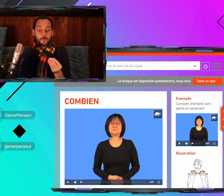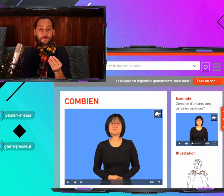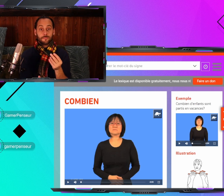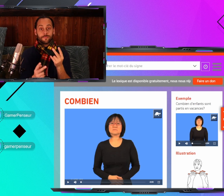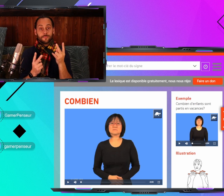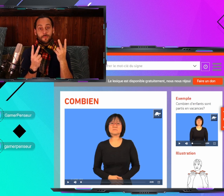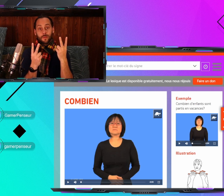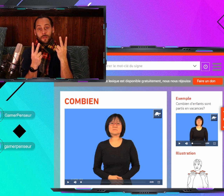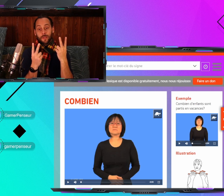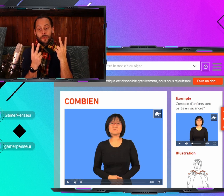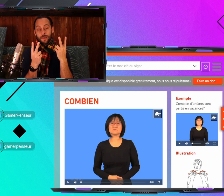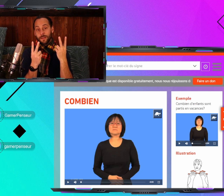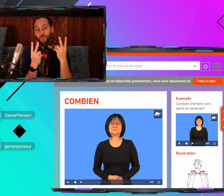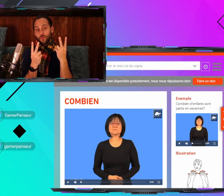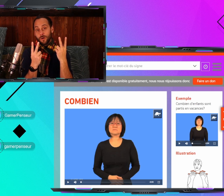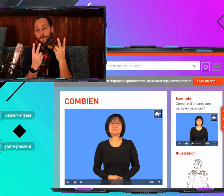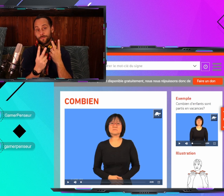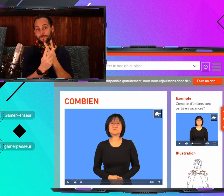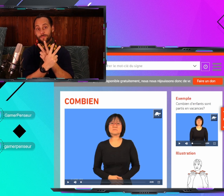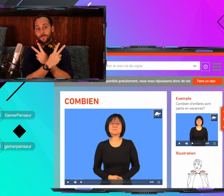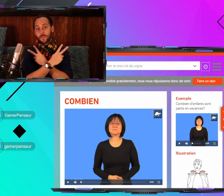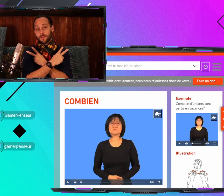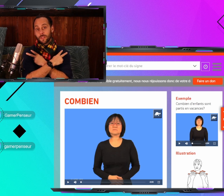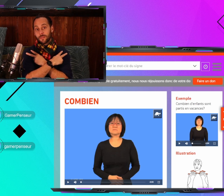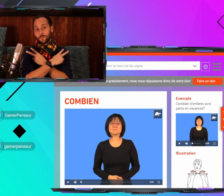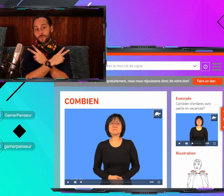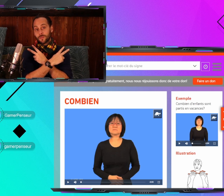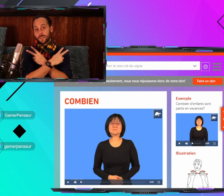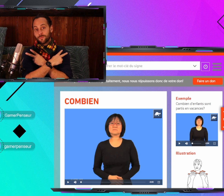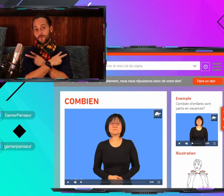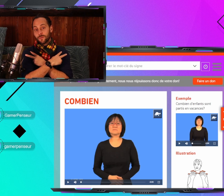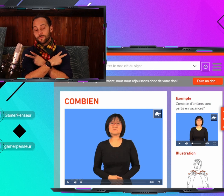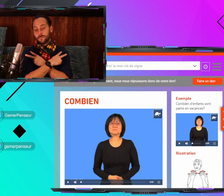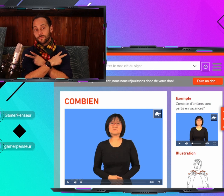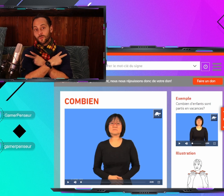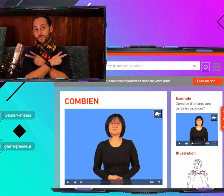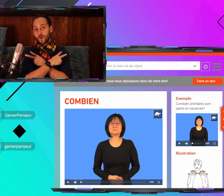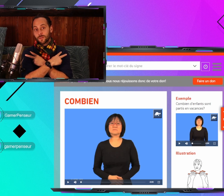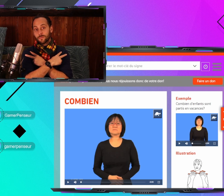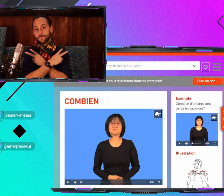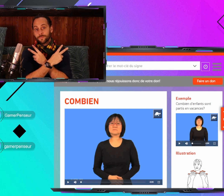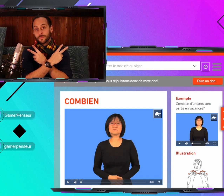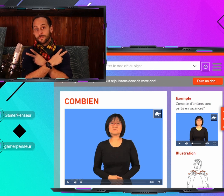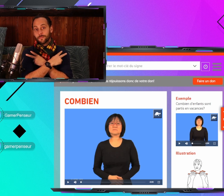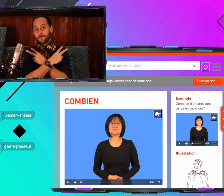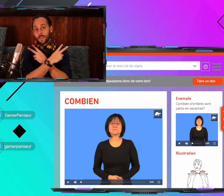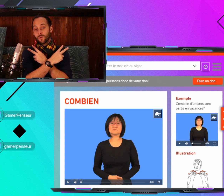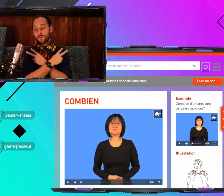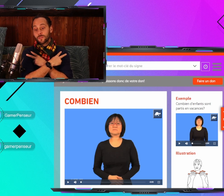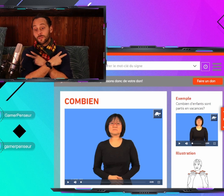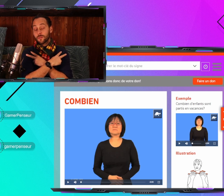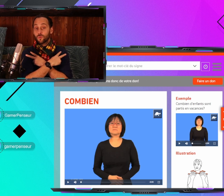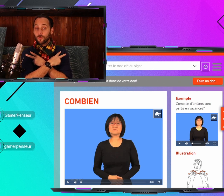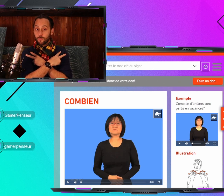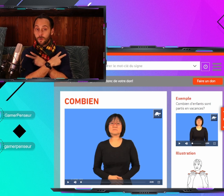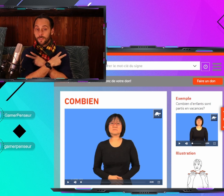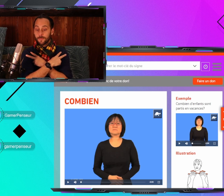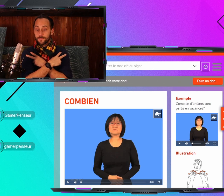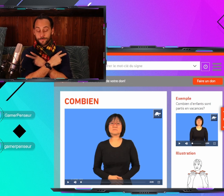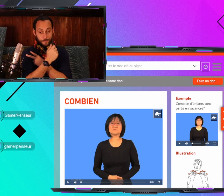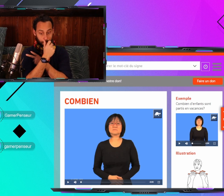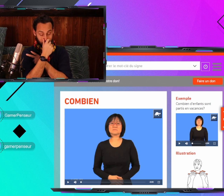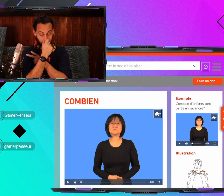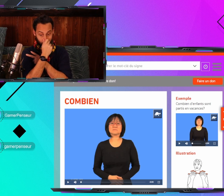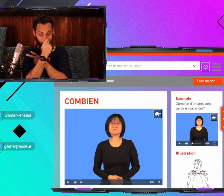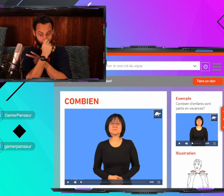Vacances. Les deux doigts qui viennent taper sur les épaules en se croisant. Vacances. Deux fois aussi.